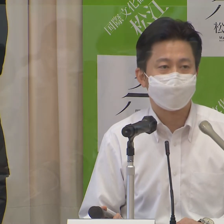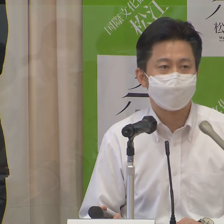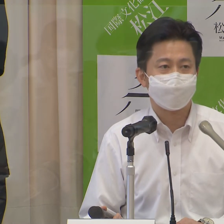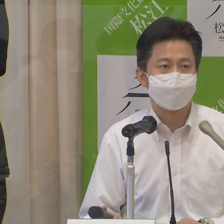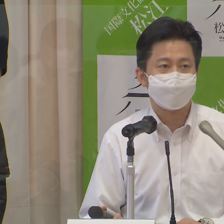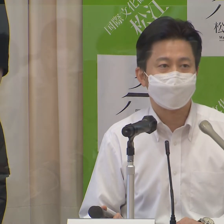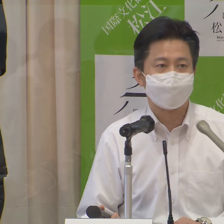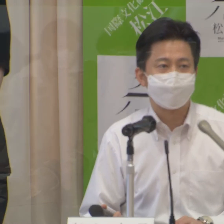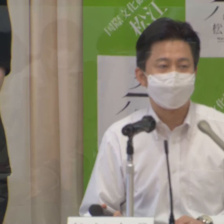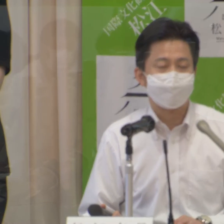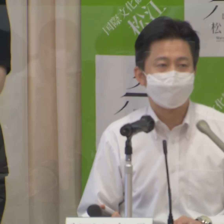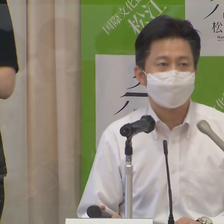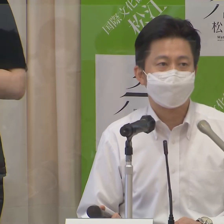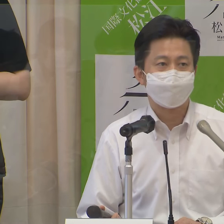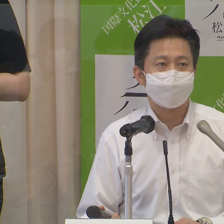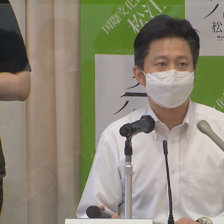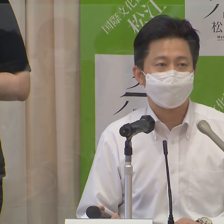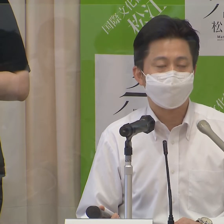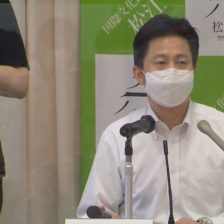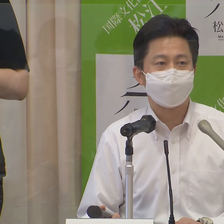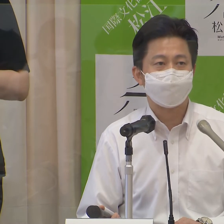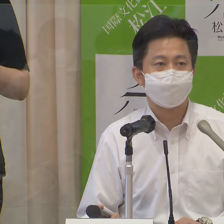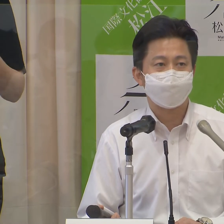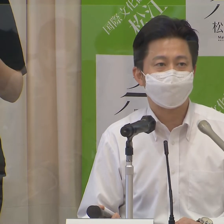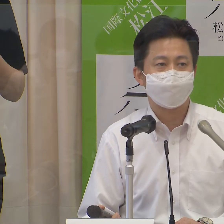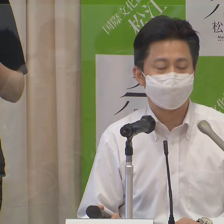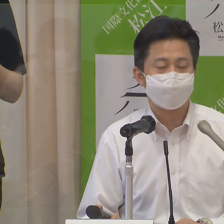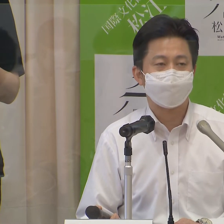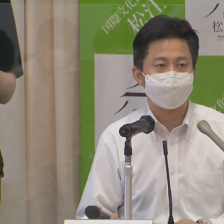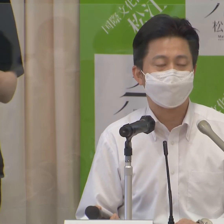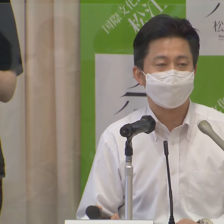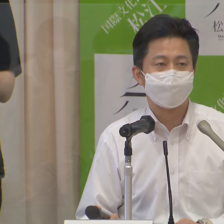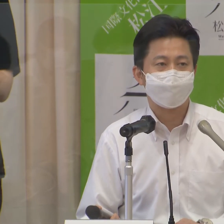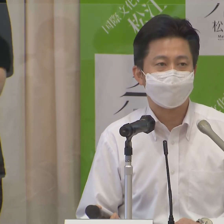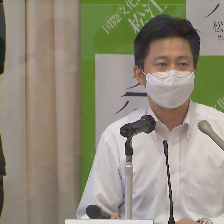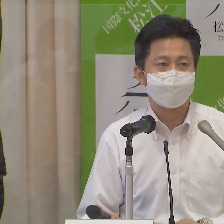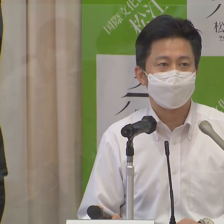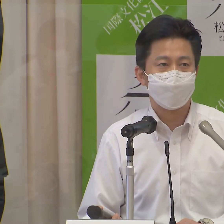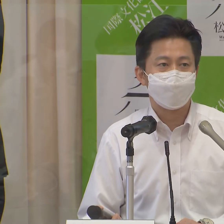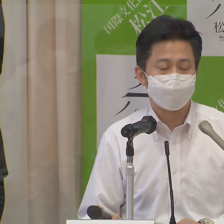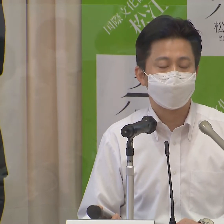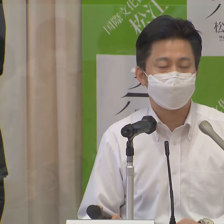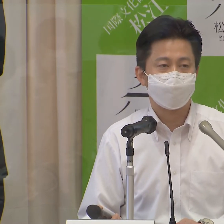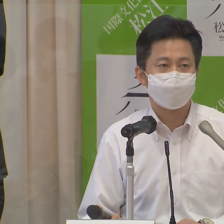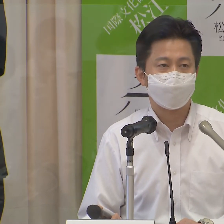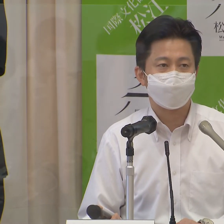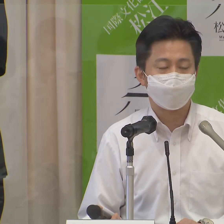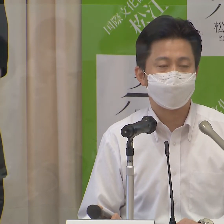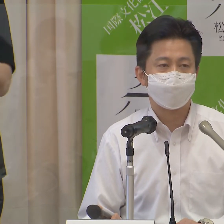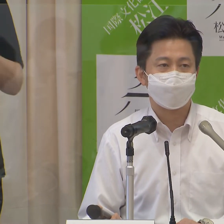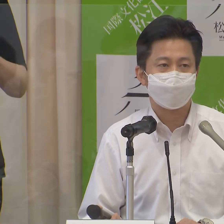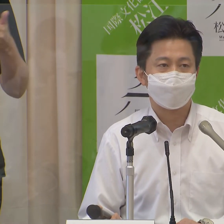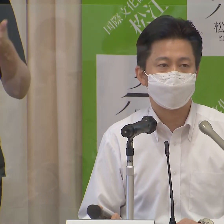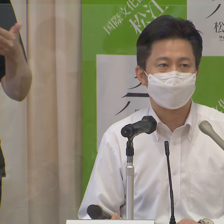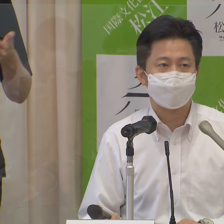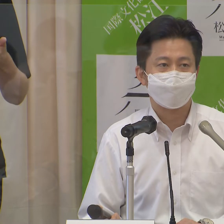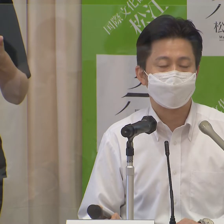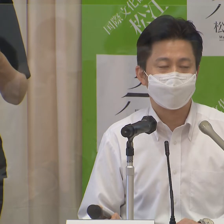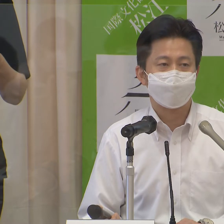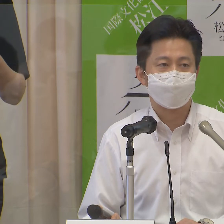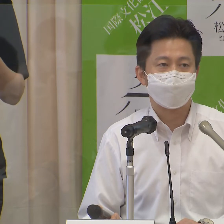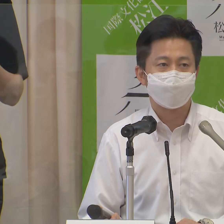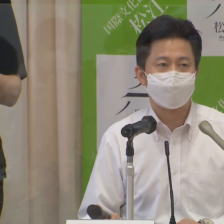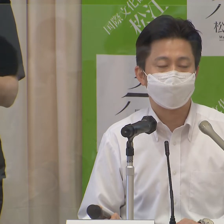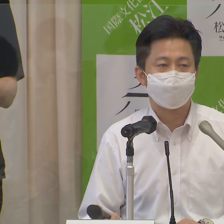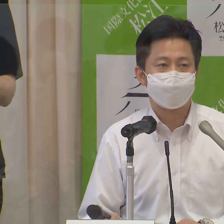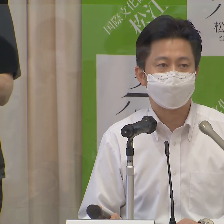ば今通常の業務と兼務でやっておられる中で、まあ、半々でやっとったものを、まあ、感染拡大を受けて例